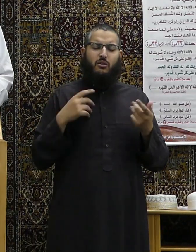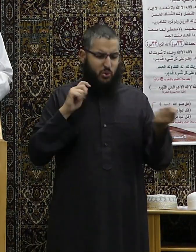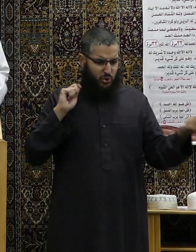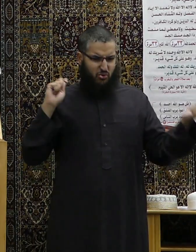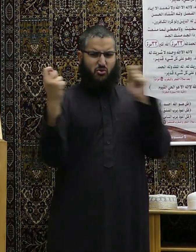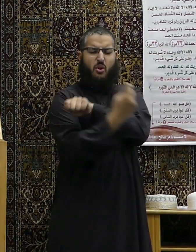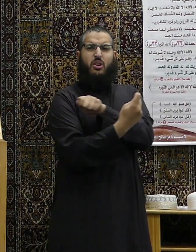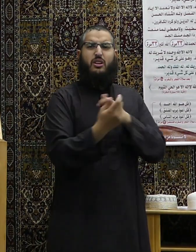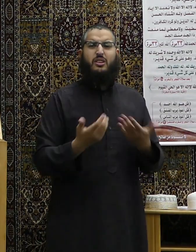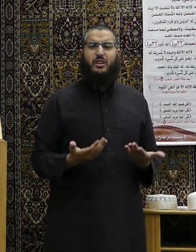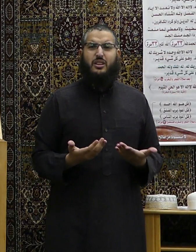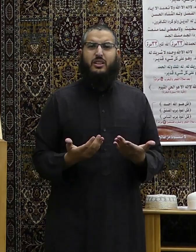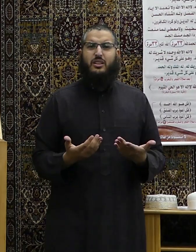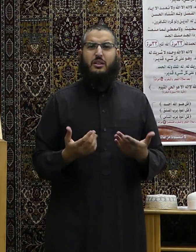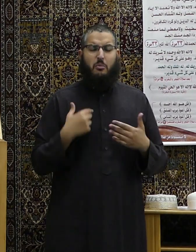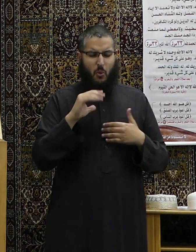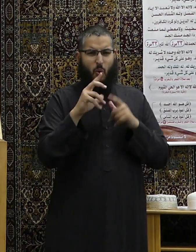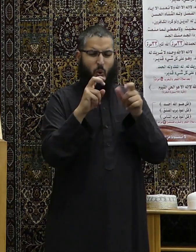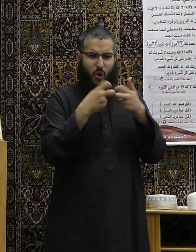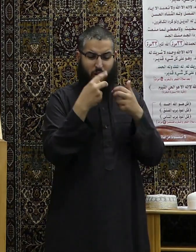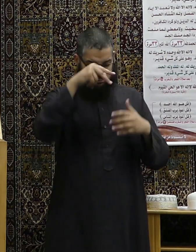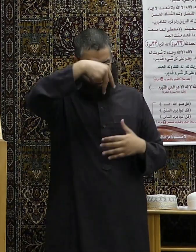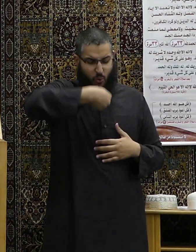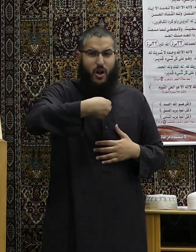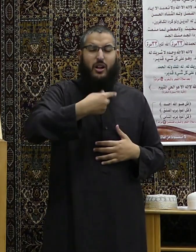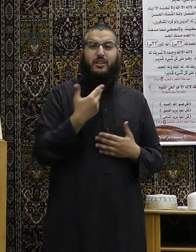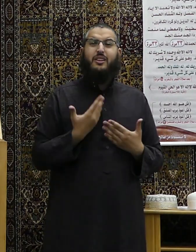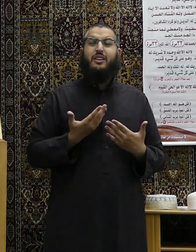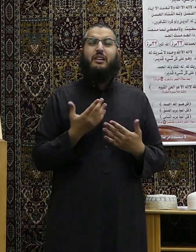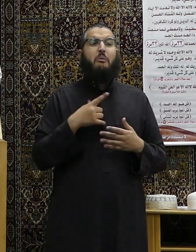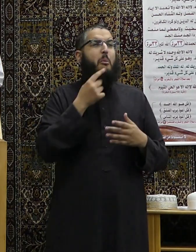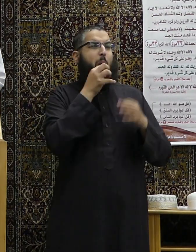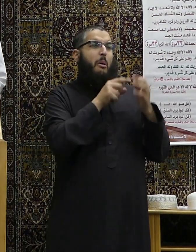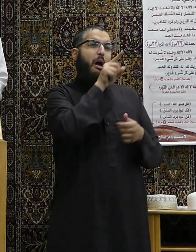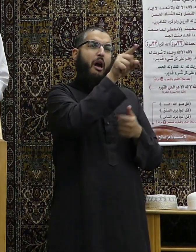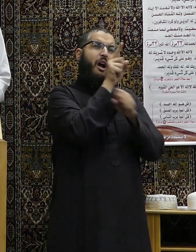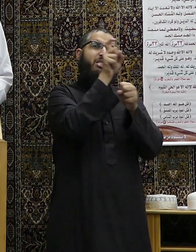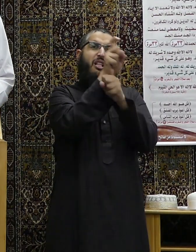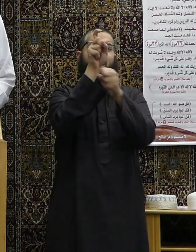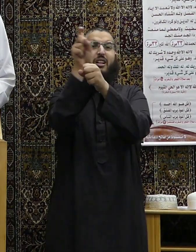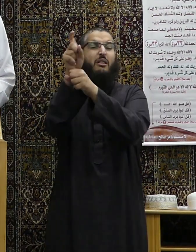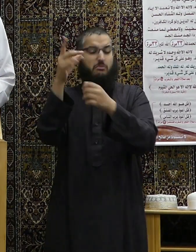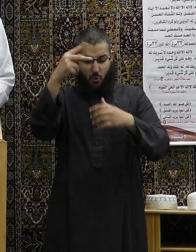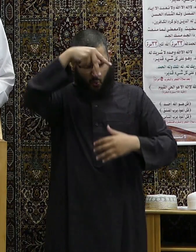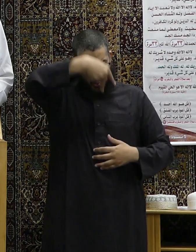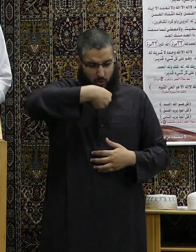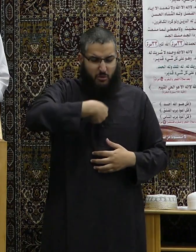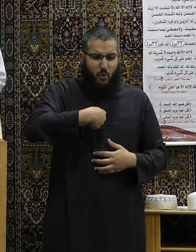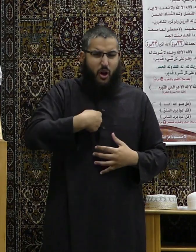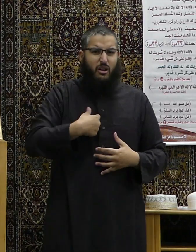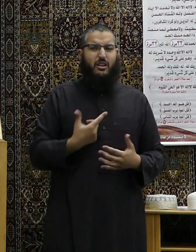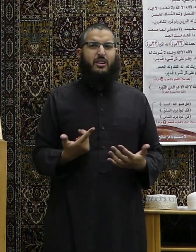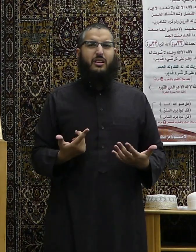Et si sérieusement, je me regarde dans le miroir? Au lieu de juger les gens, que je m'occupe de ma propre personne, ma faible